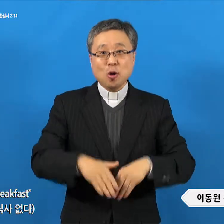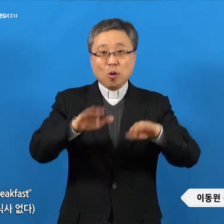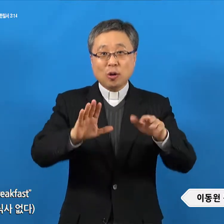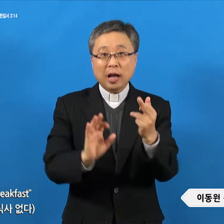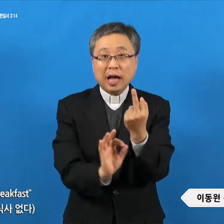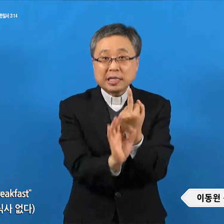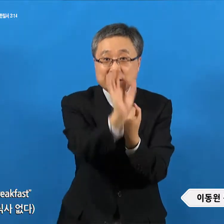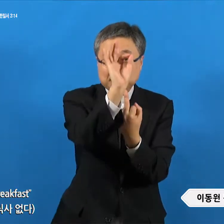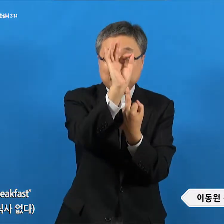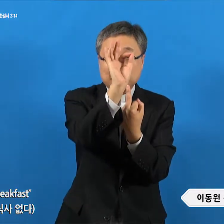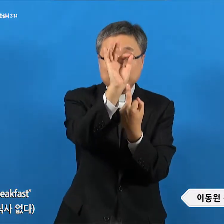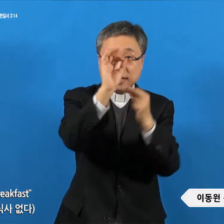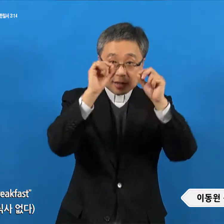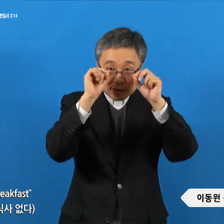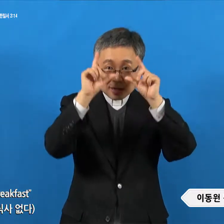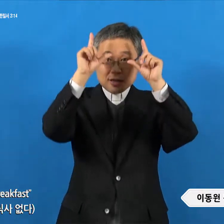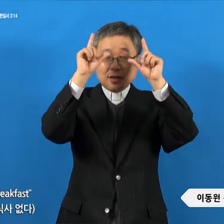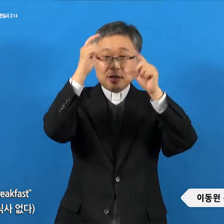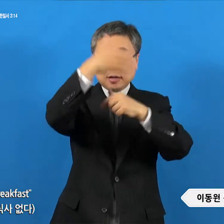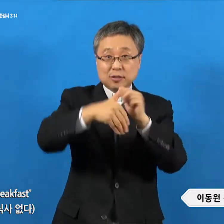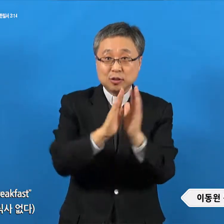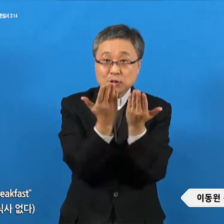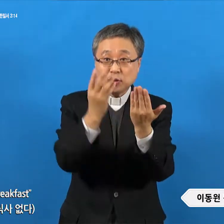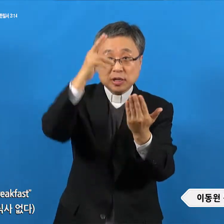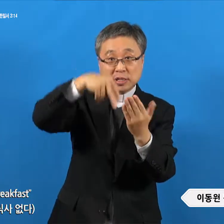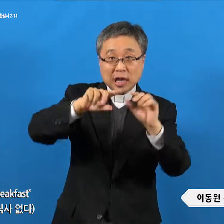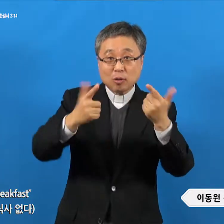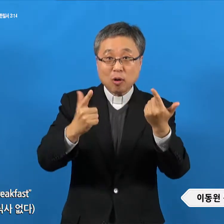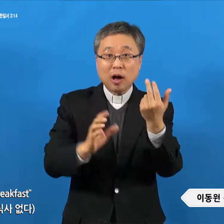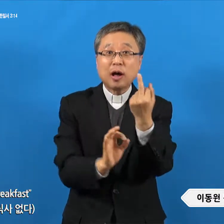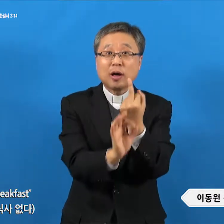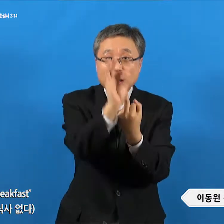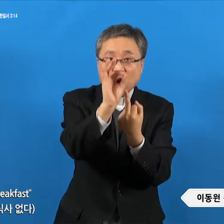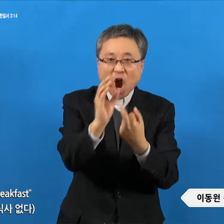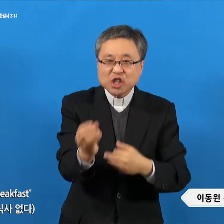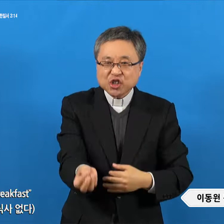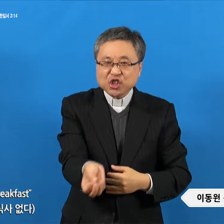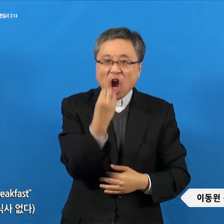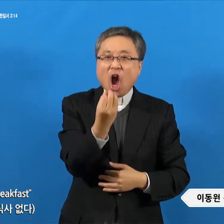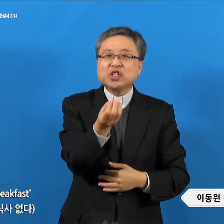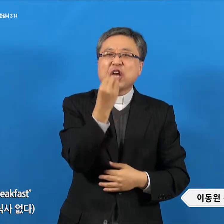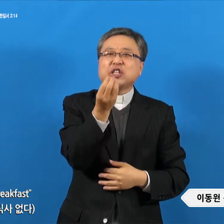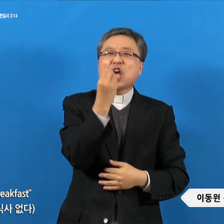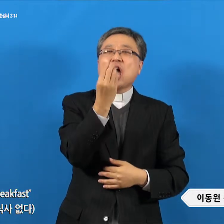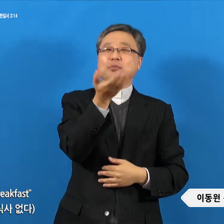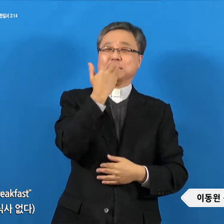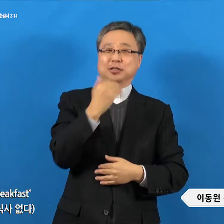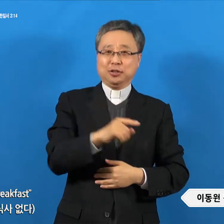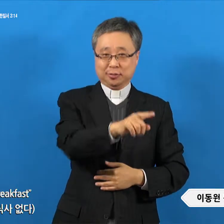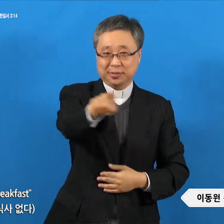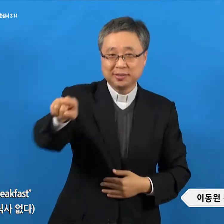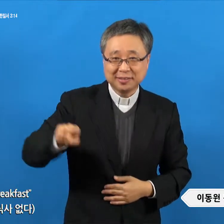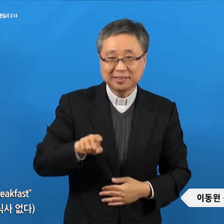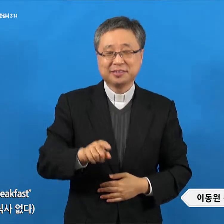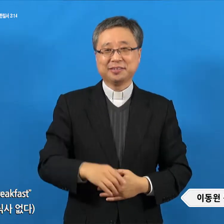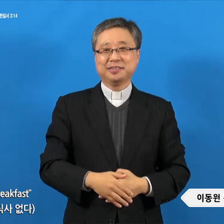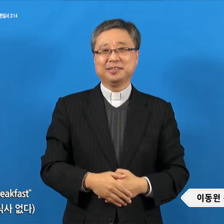아침에 일어나셔도 성경도 읽지 않고 아침을 처잡수신 여러분.